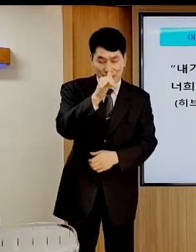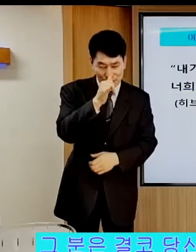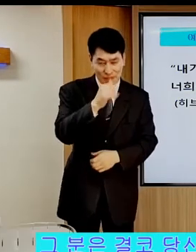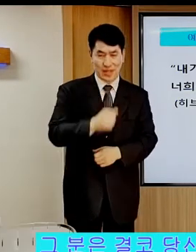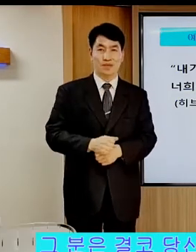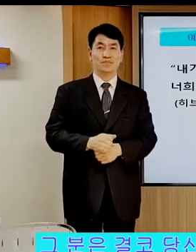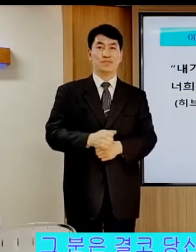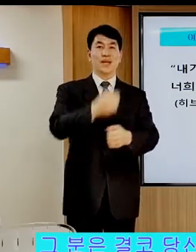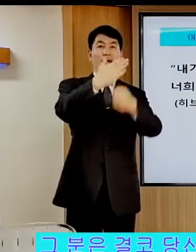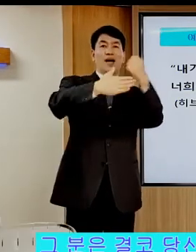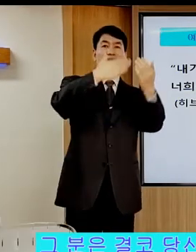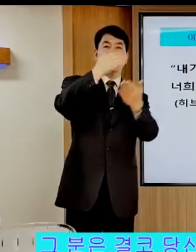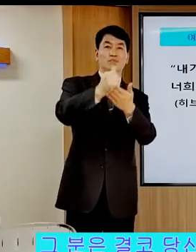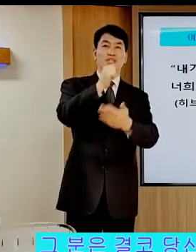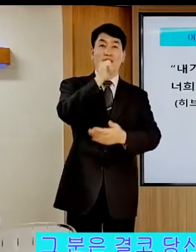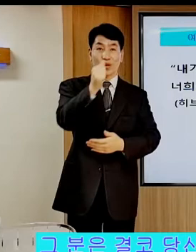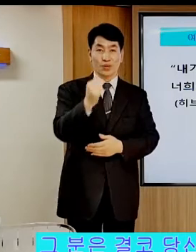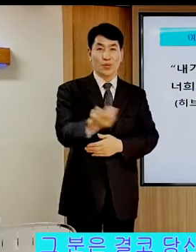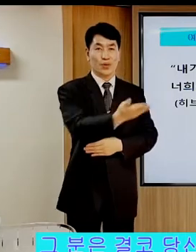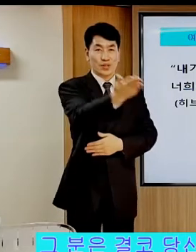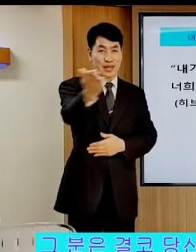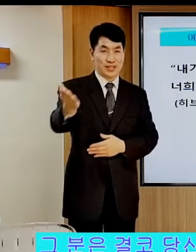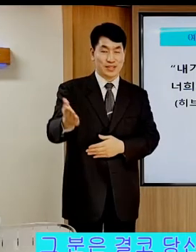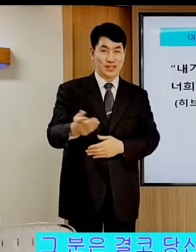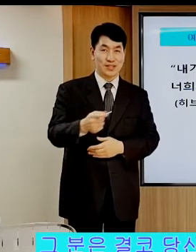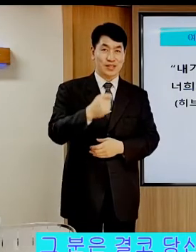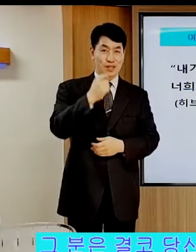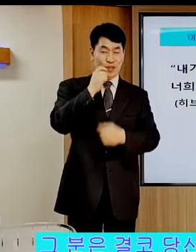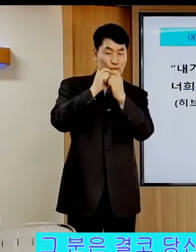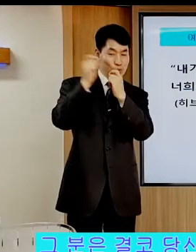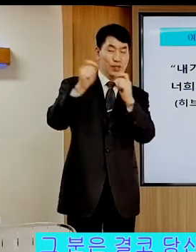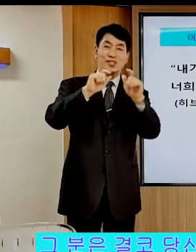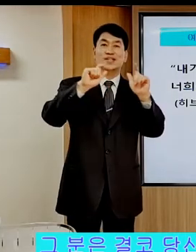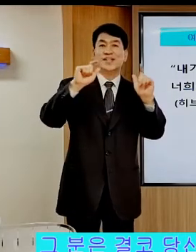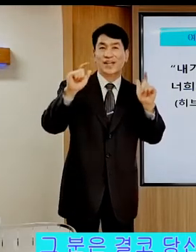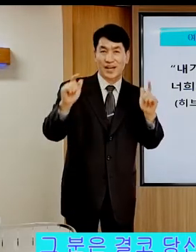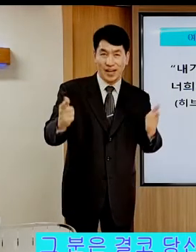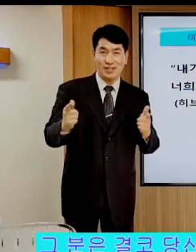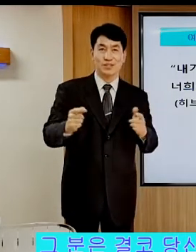있습니다. 하나님은 결코 당신을 속이지 않습니다.